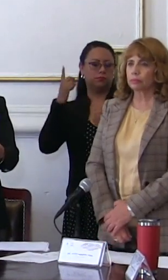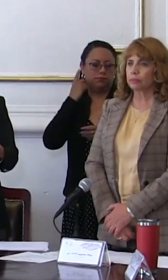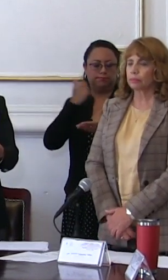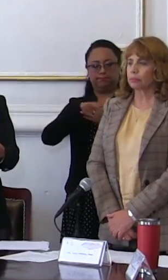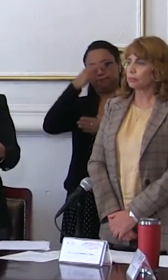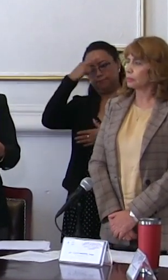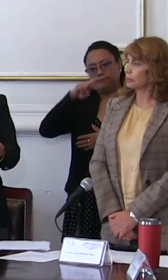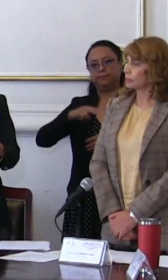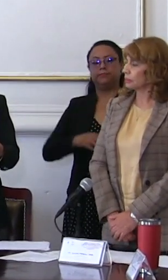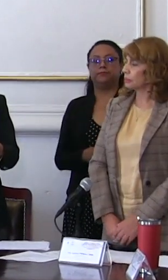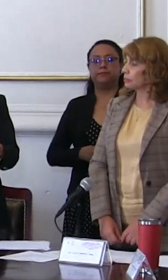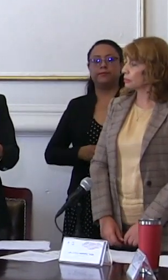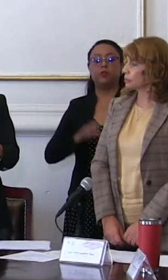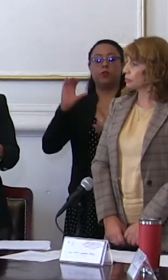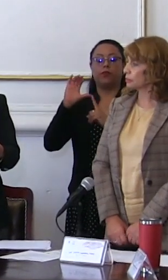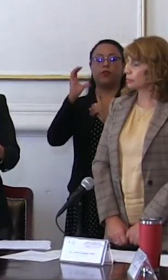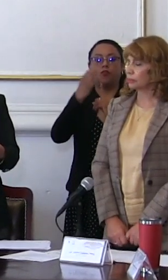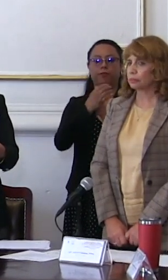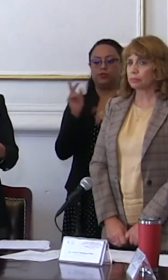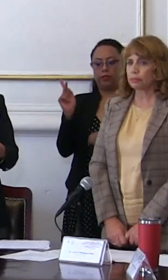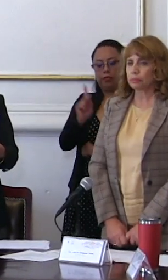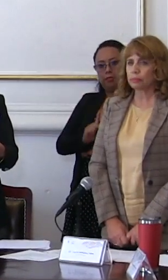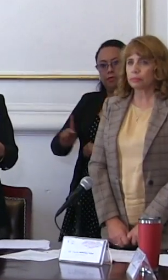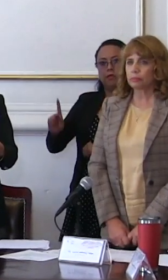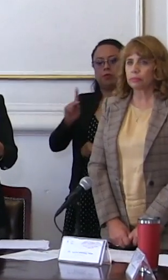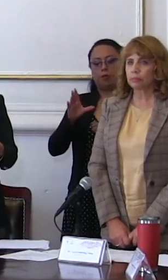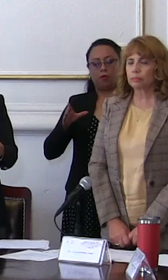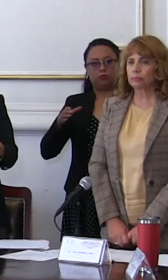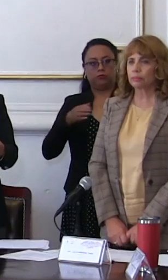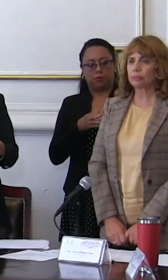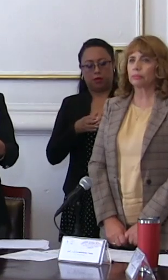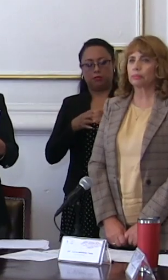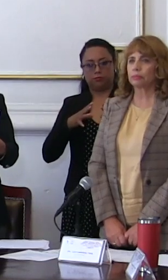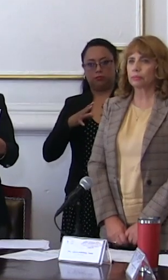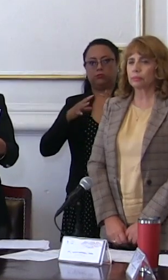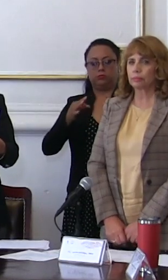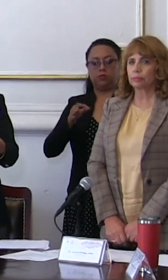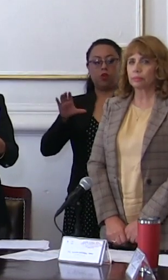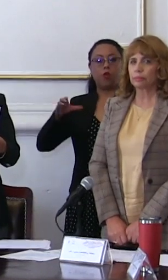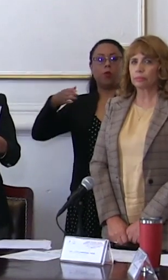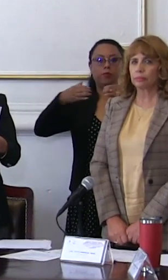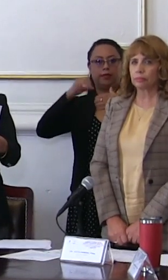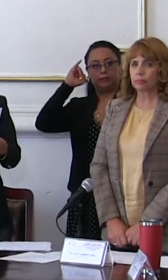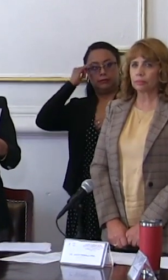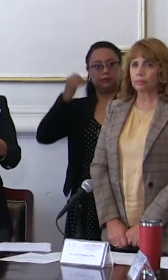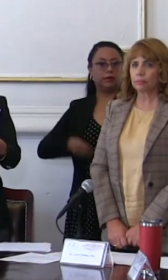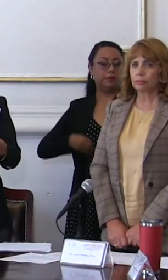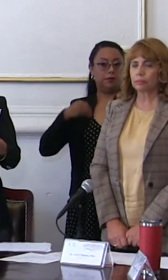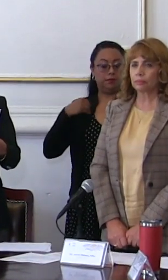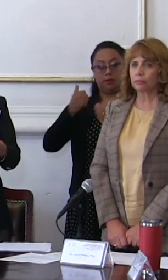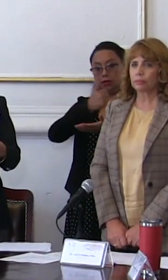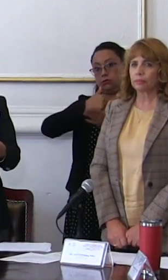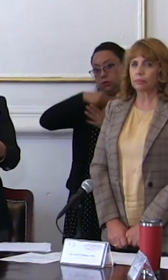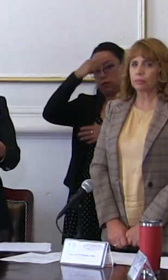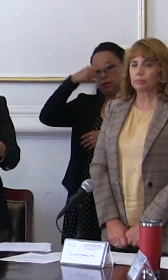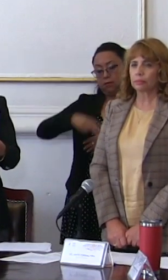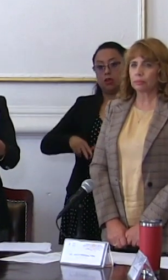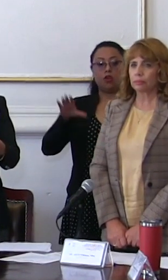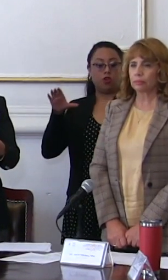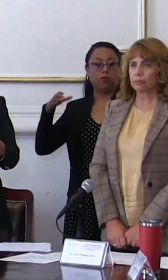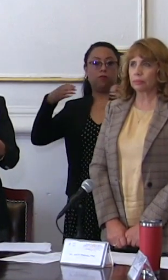de México, la Comisión de Pueblos y Barrios Originarios, Comunidades Indígenas, Residentes